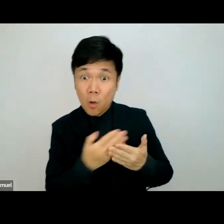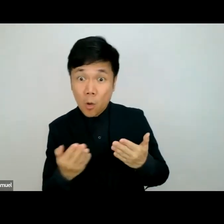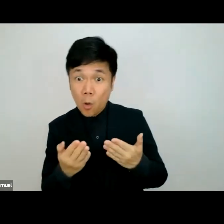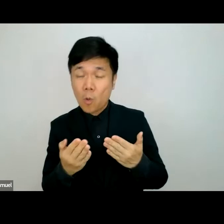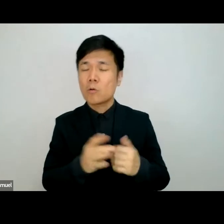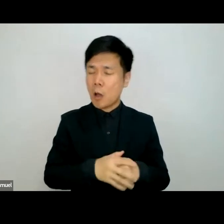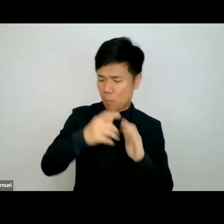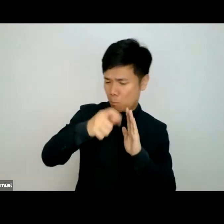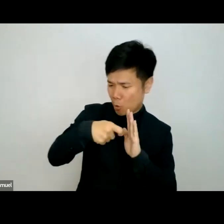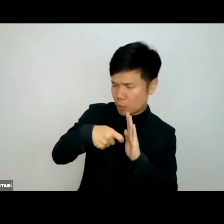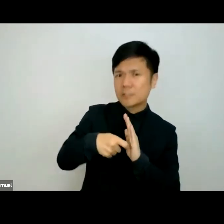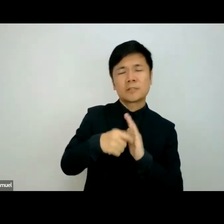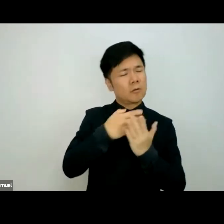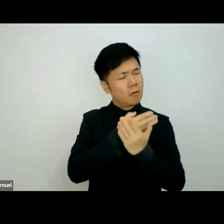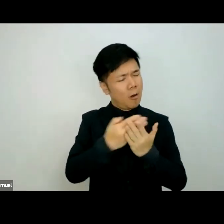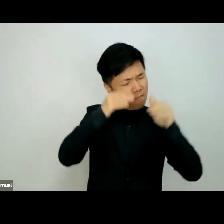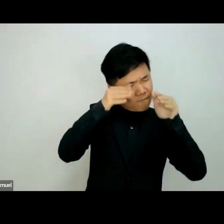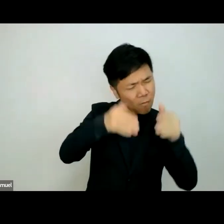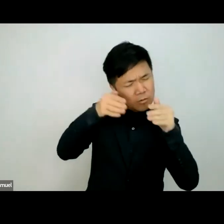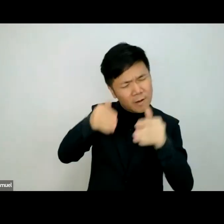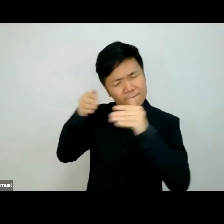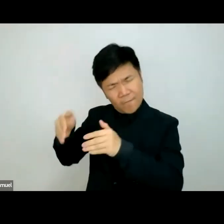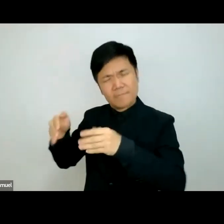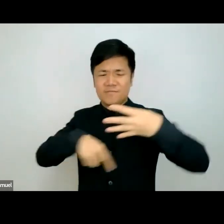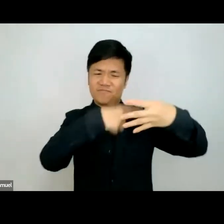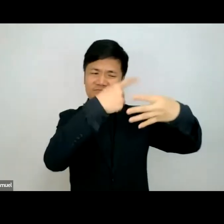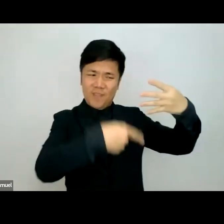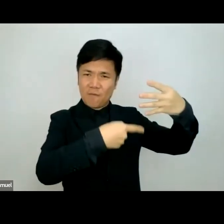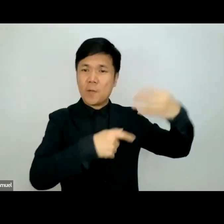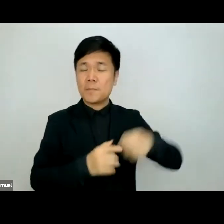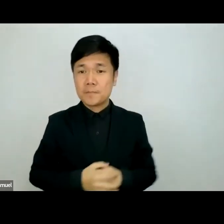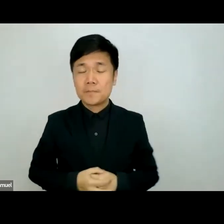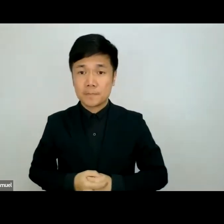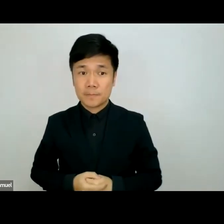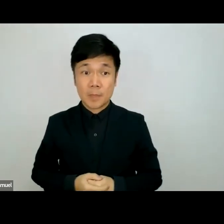ressources et les moyens de subsistance des personnes.